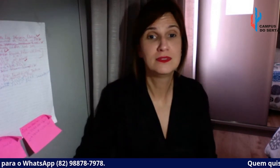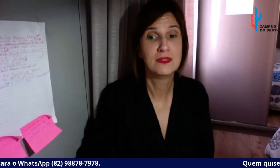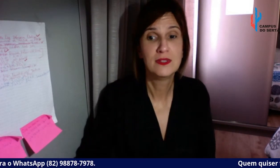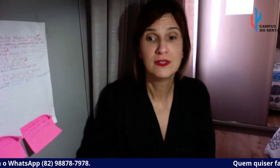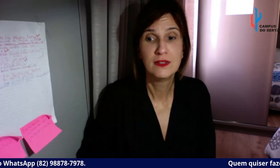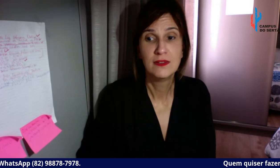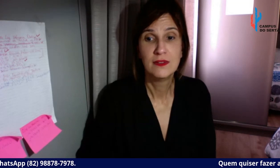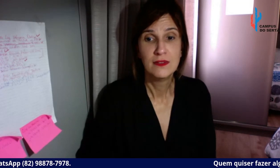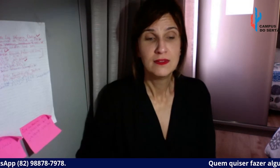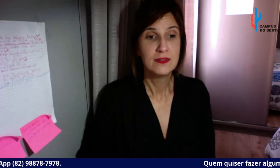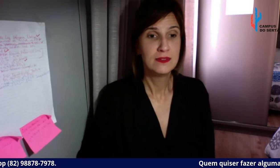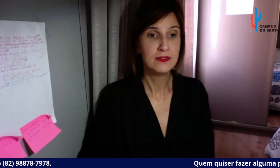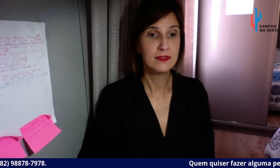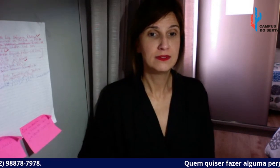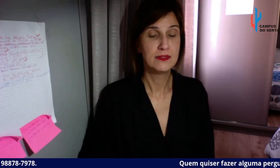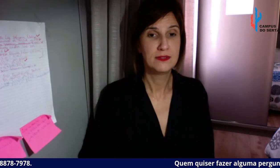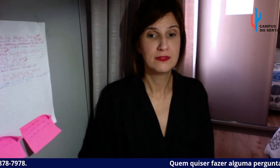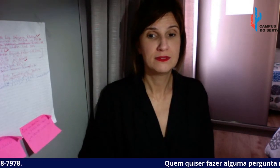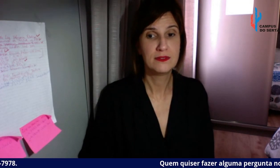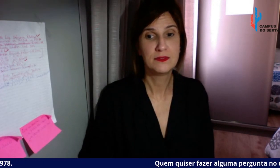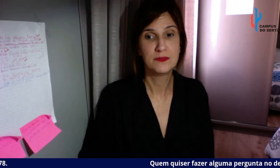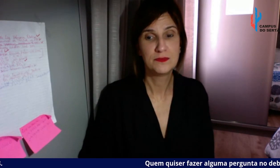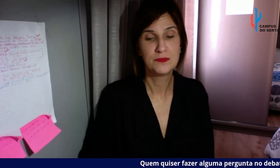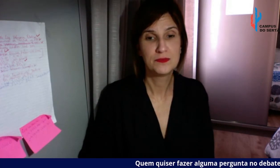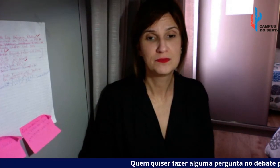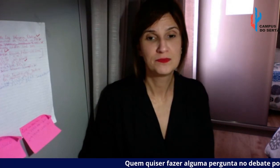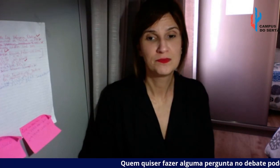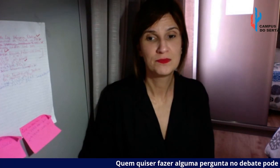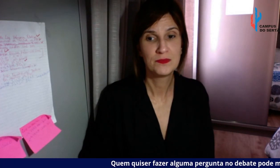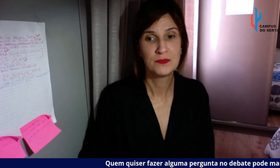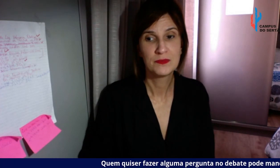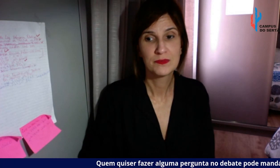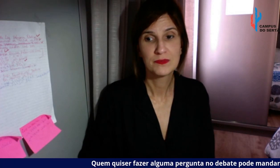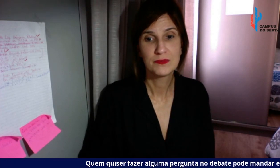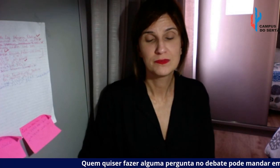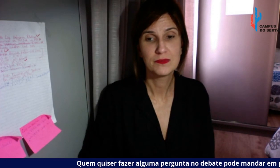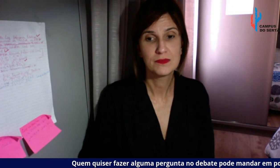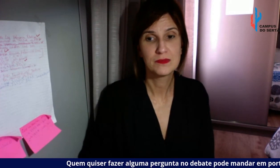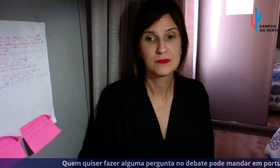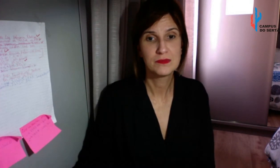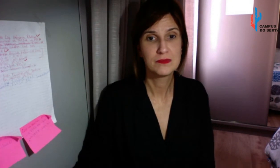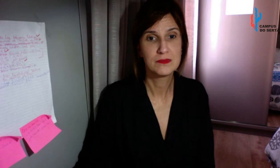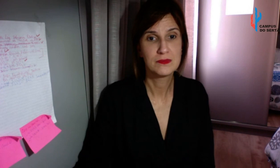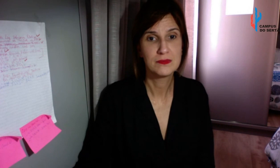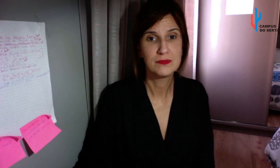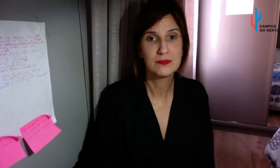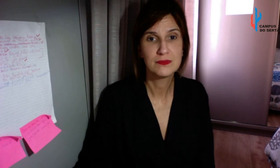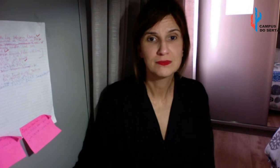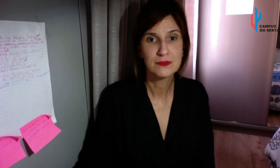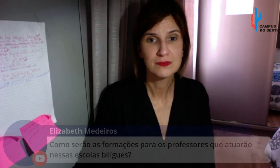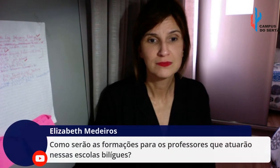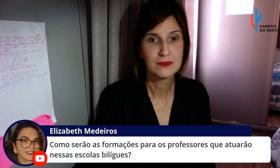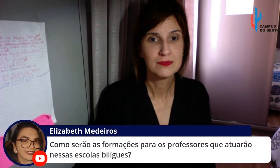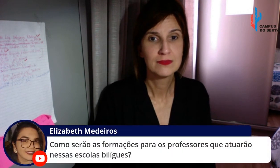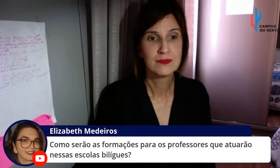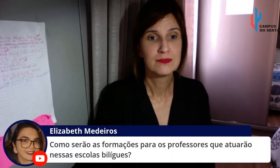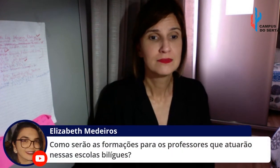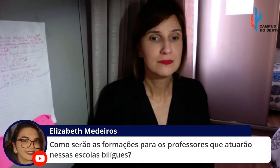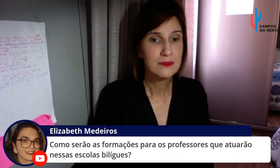muito pequenas, é preciso que a formação seja pedagogia bilíngue, para estimulação precoce, o ensino infantil,